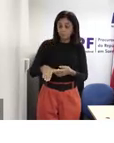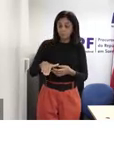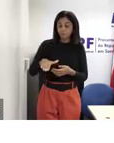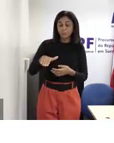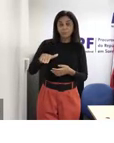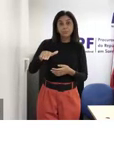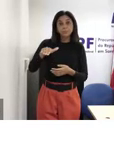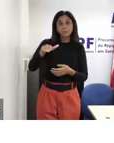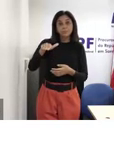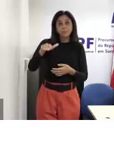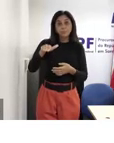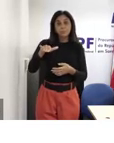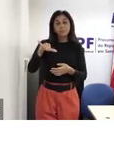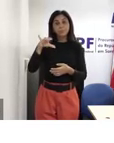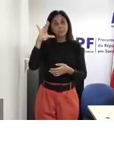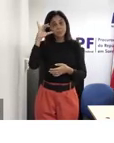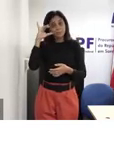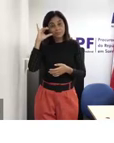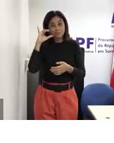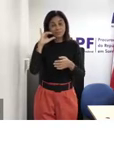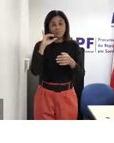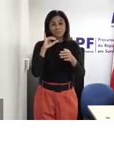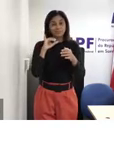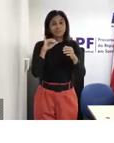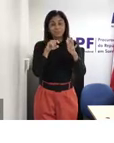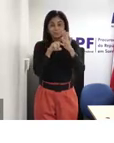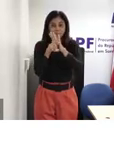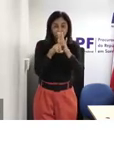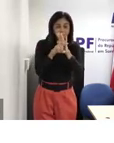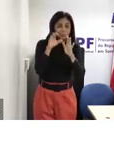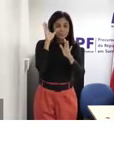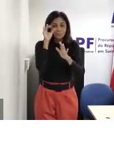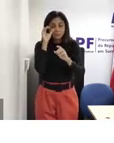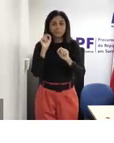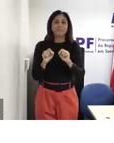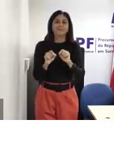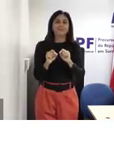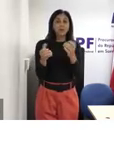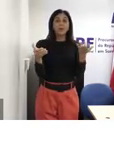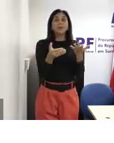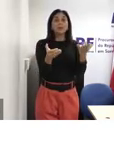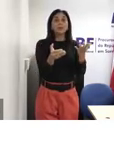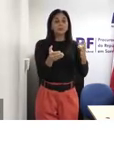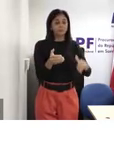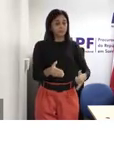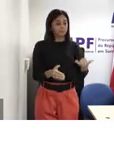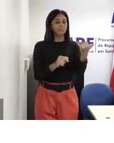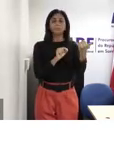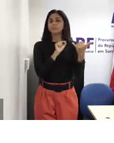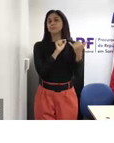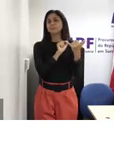Instagram é o principal método de acesso é o telefone celular o telefone